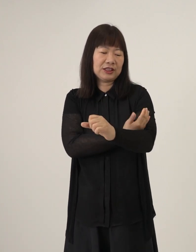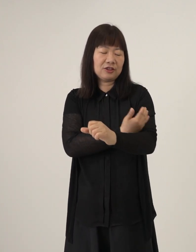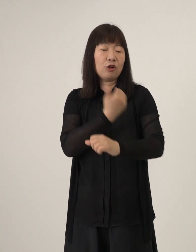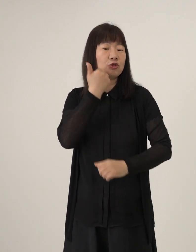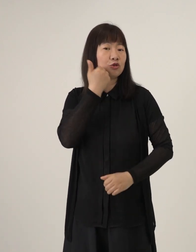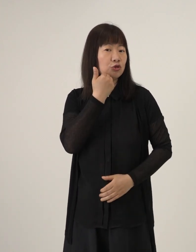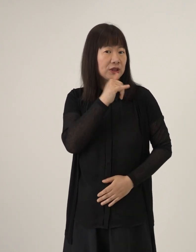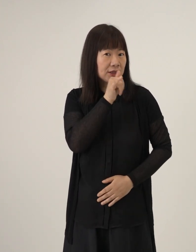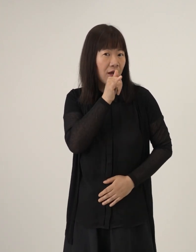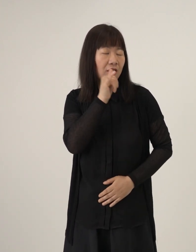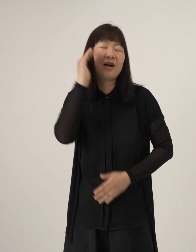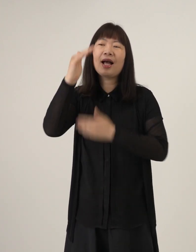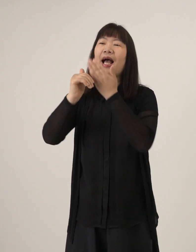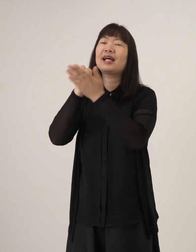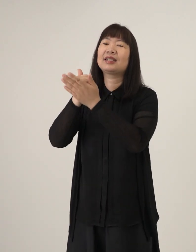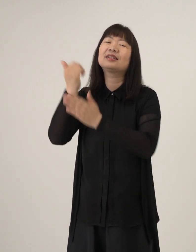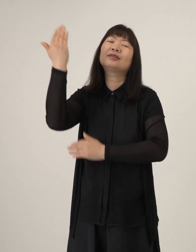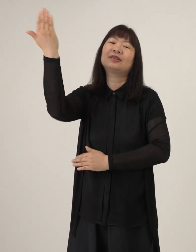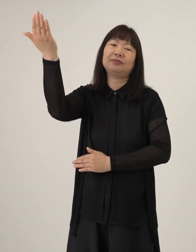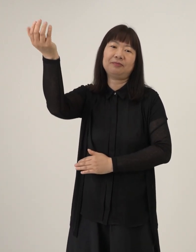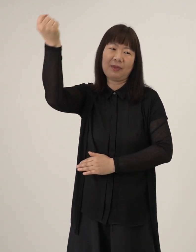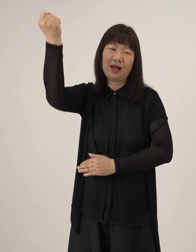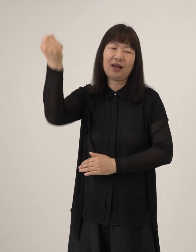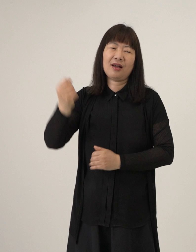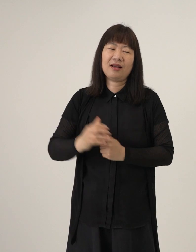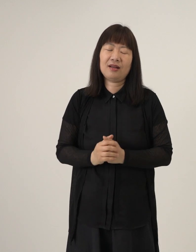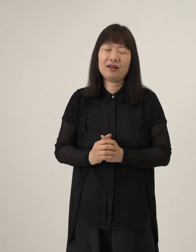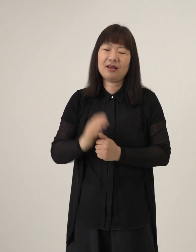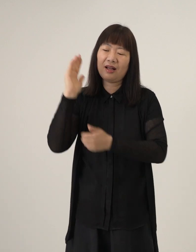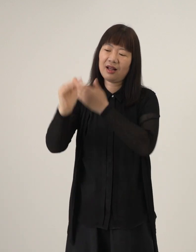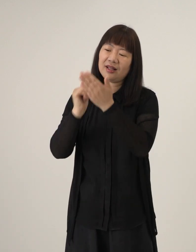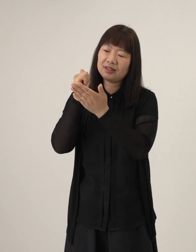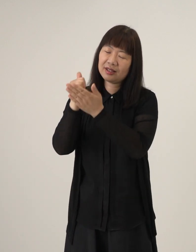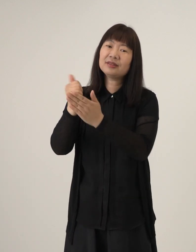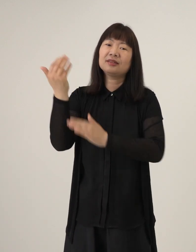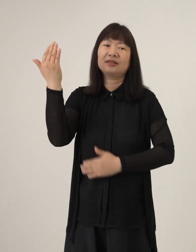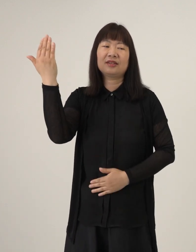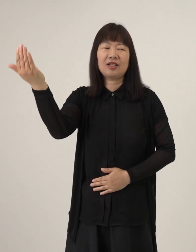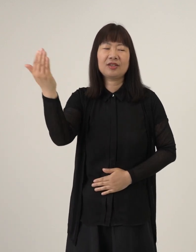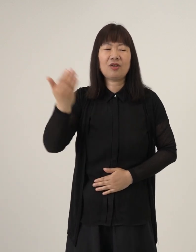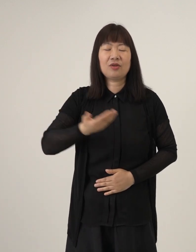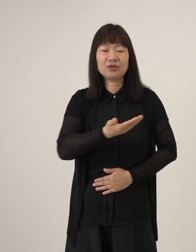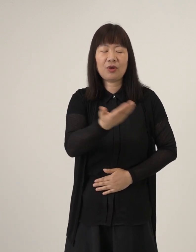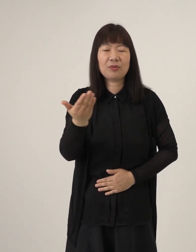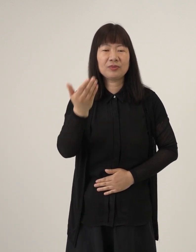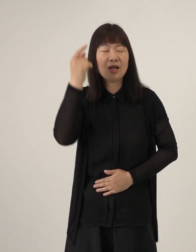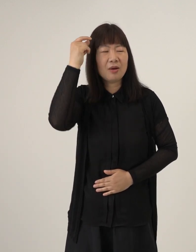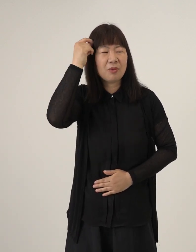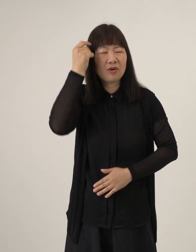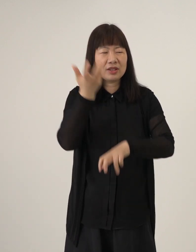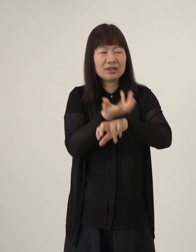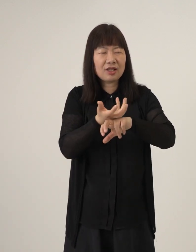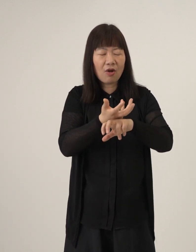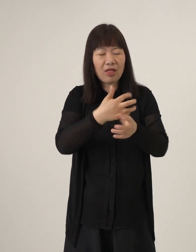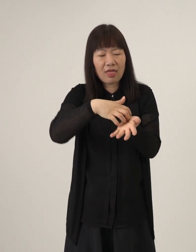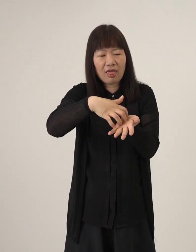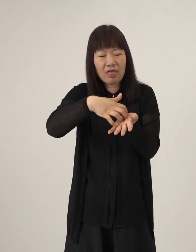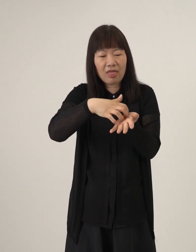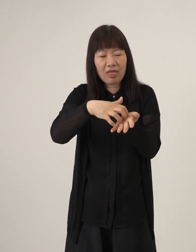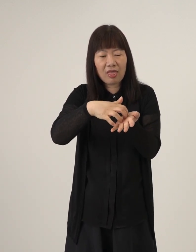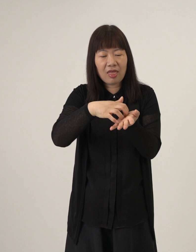있다? 하나님께 있다는 거예요. 그 하나님이 여러분들의 머리털까지 세신 바